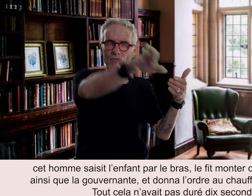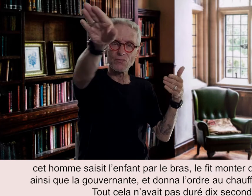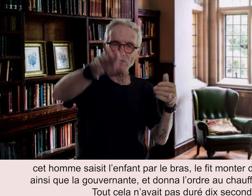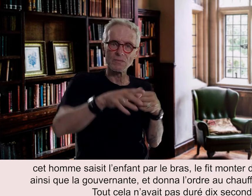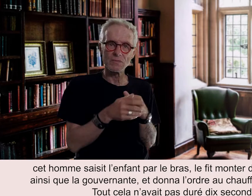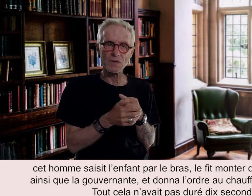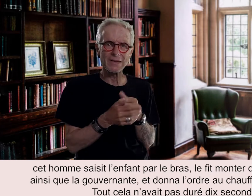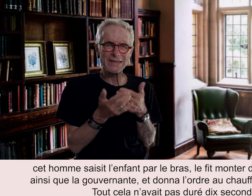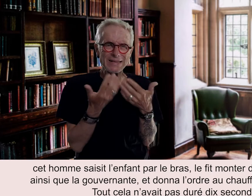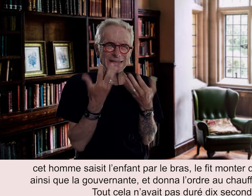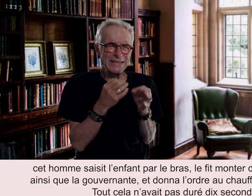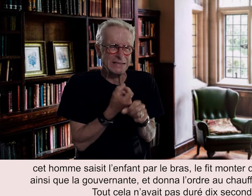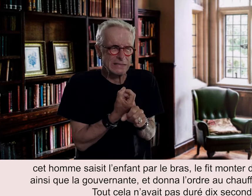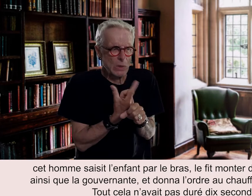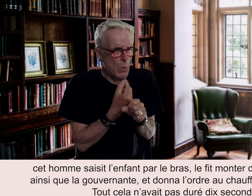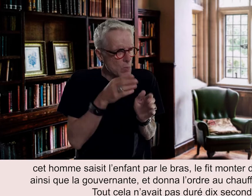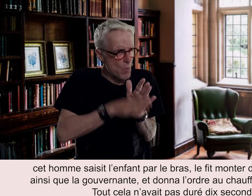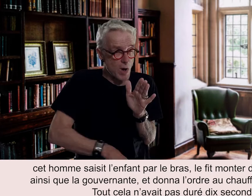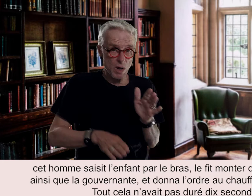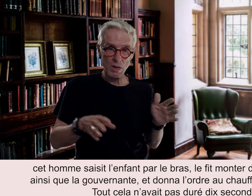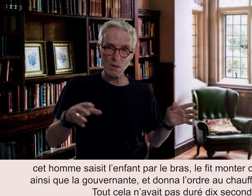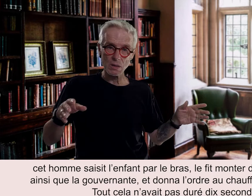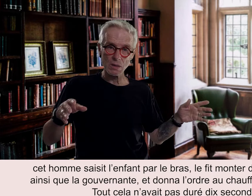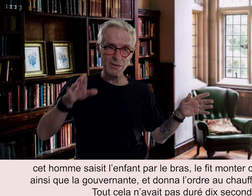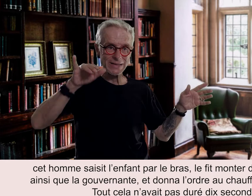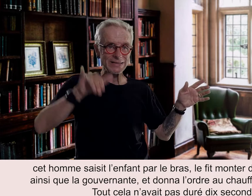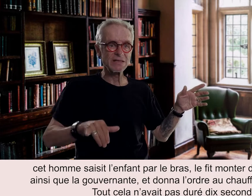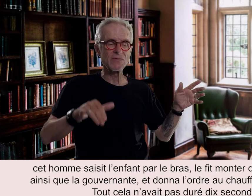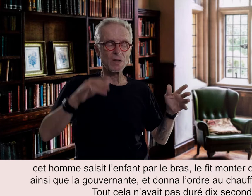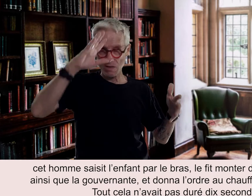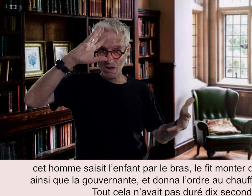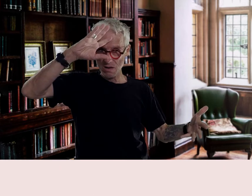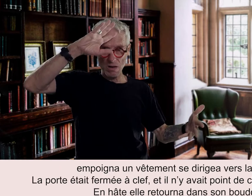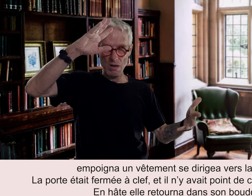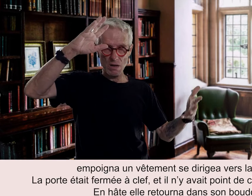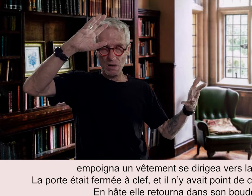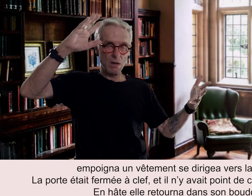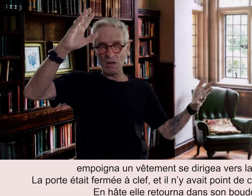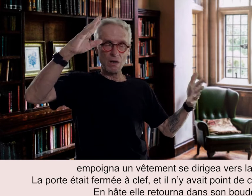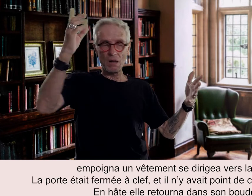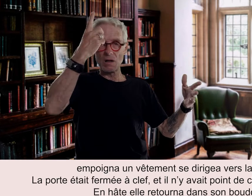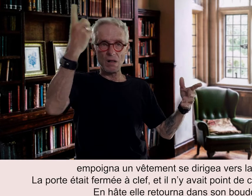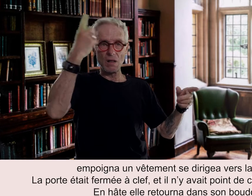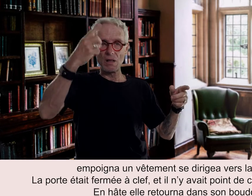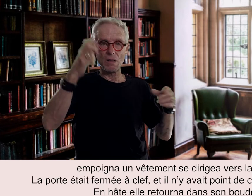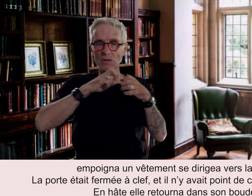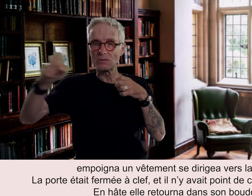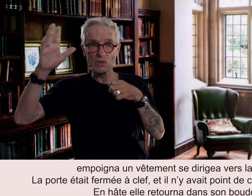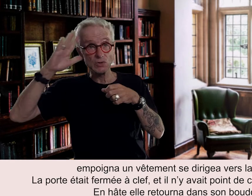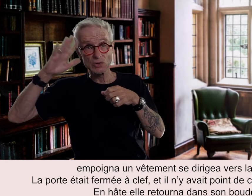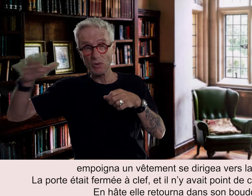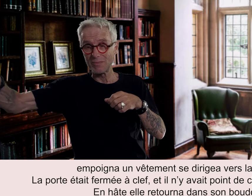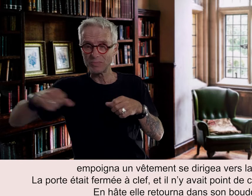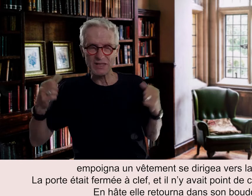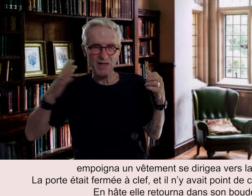'avait pas duré dix secondes. Yvonne, bouleversée, courut jusqu'à la chambre, empoigna un vêtement, se dirigea vers la porte.